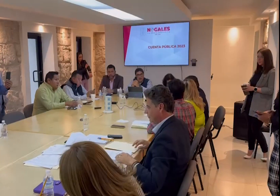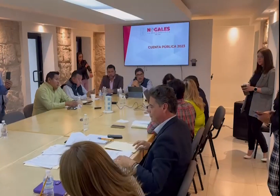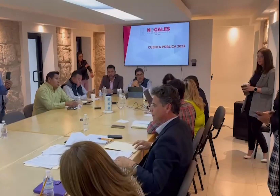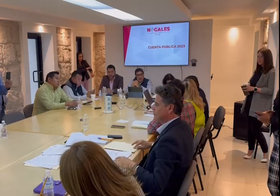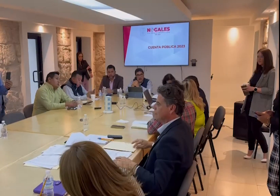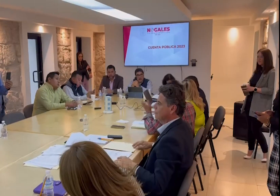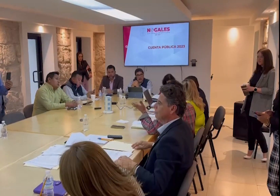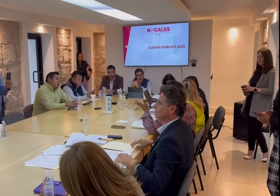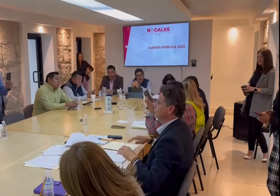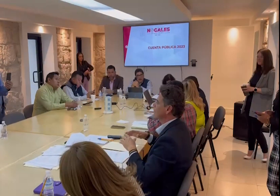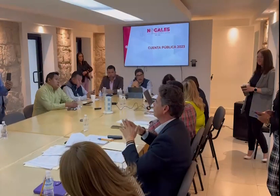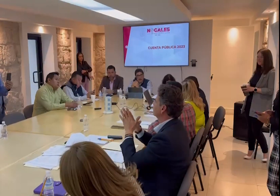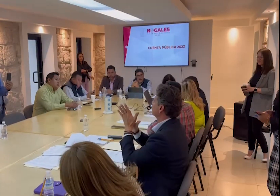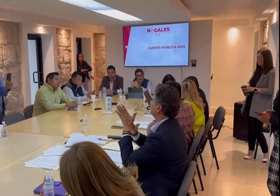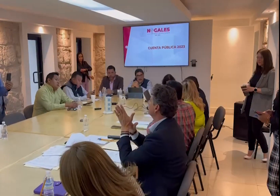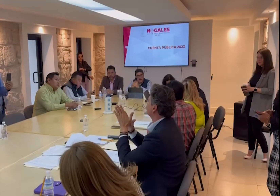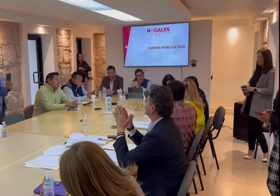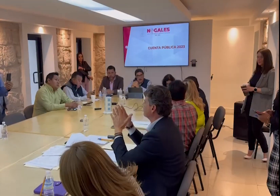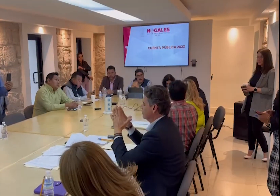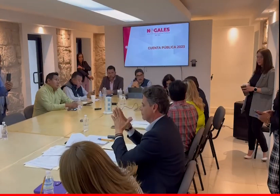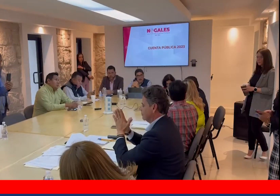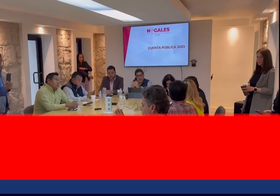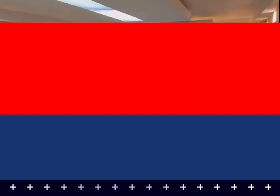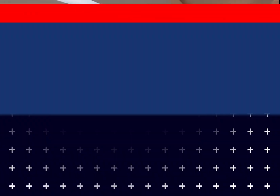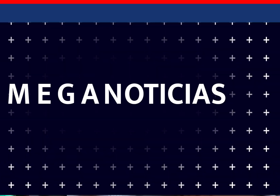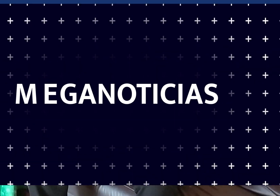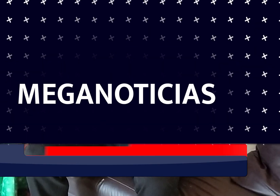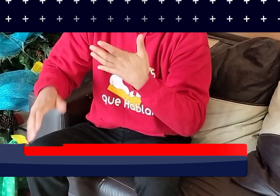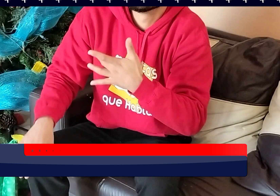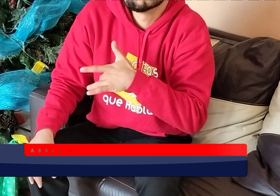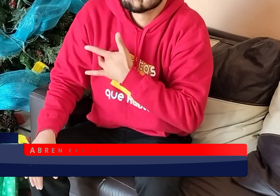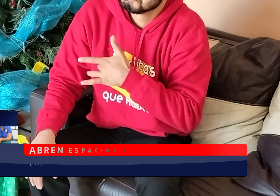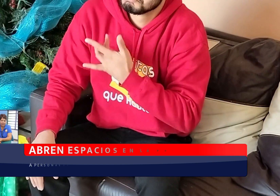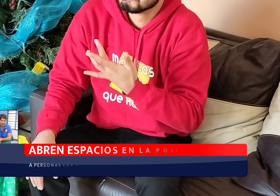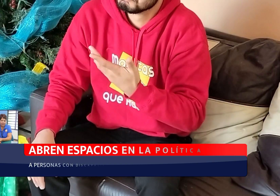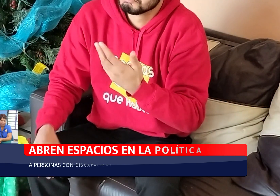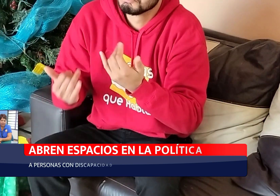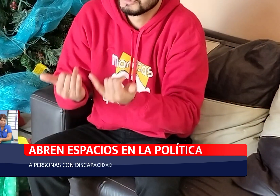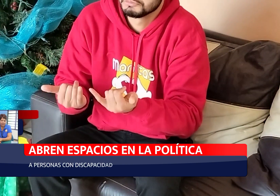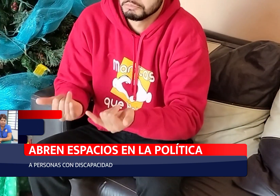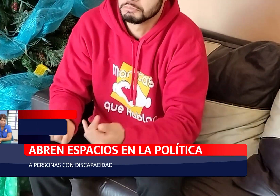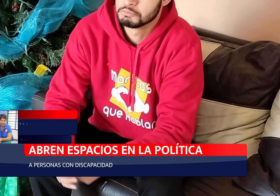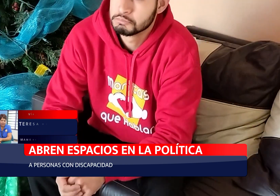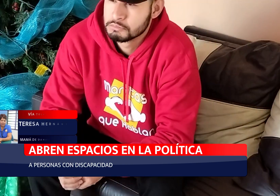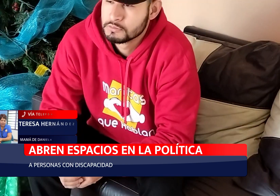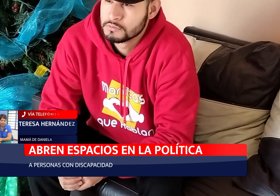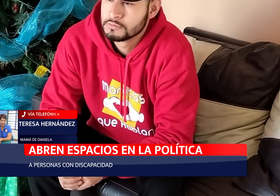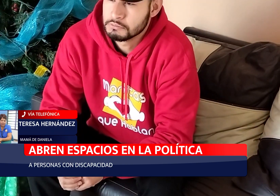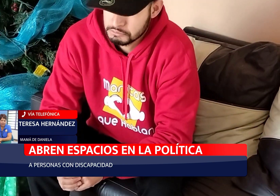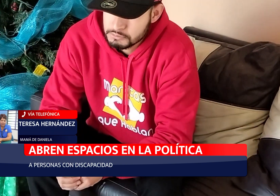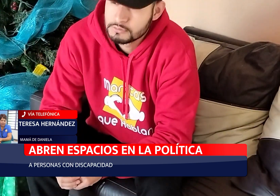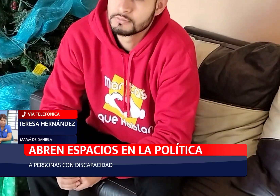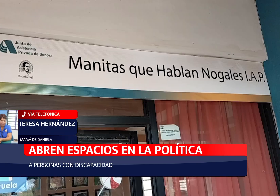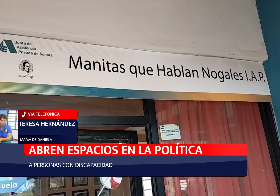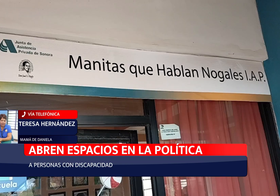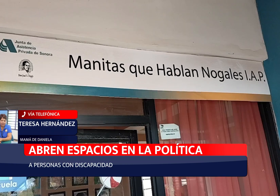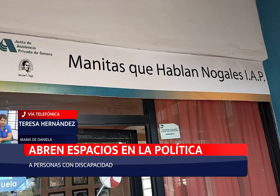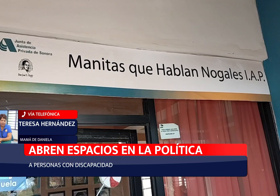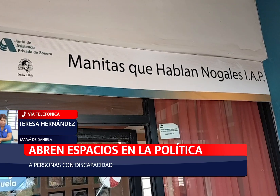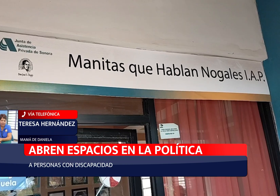primera regidora propietaria con discapacidad en el Cabildo. Así como están abriendo oportunidades a los muchachos, ojalá que así continúen,